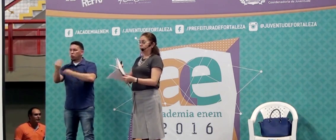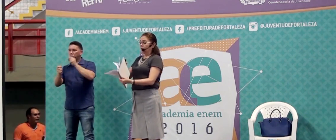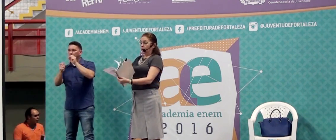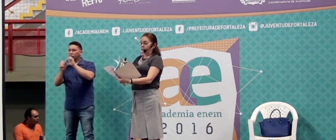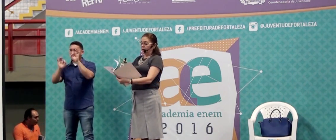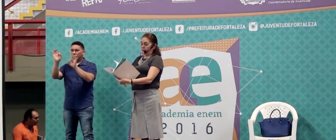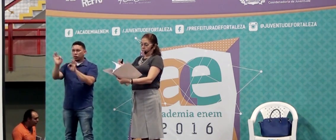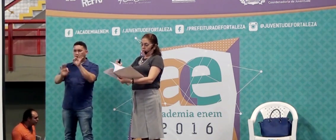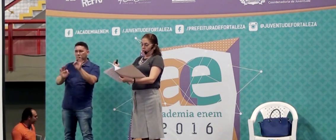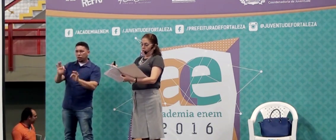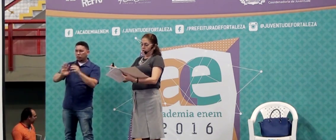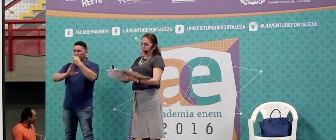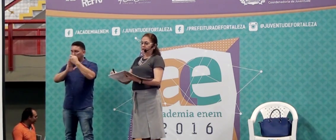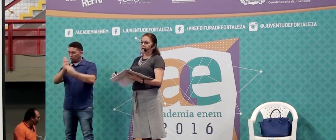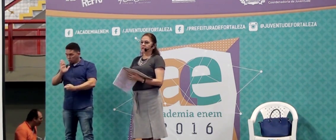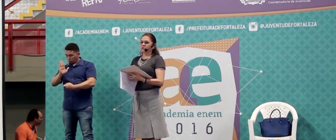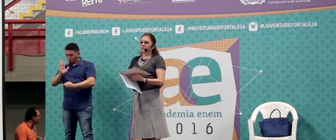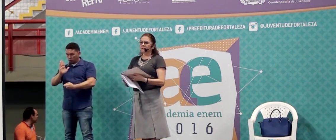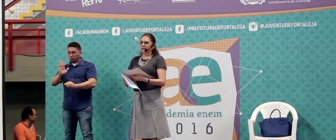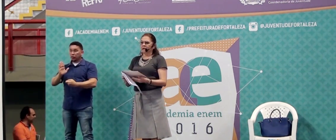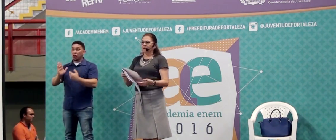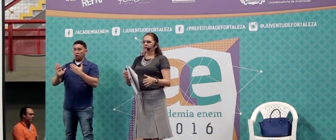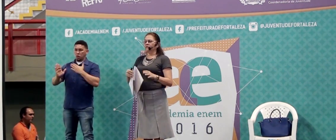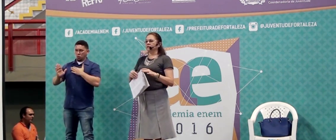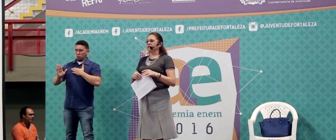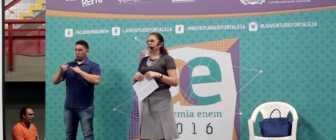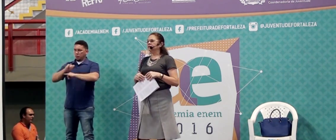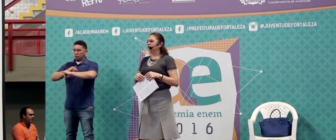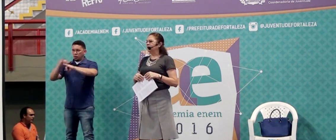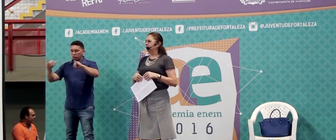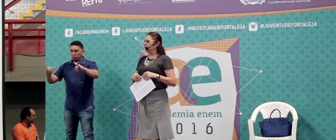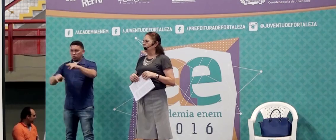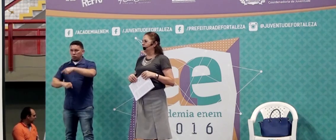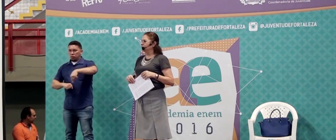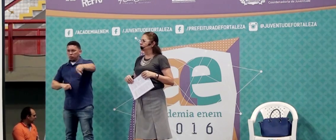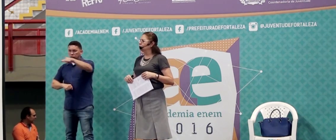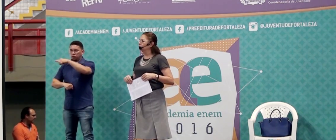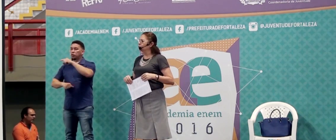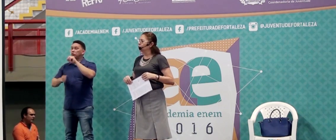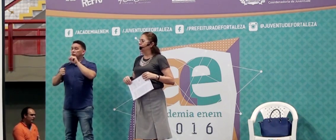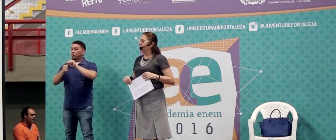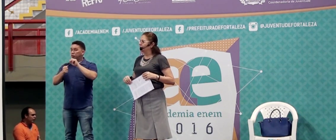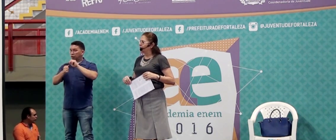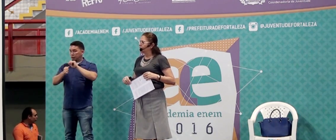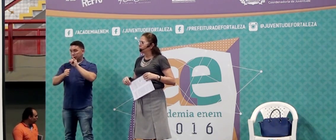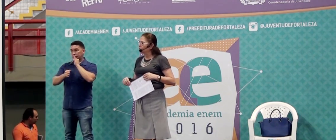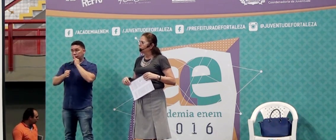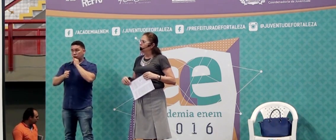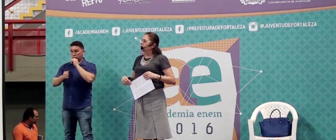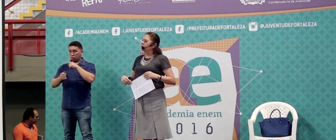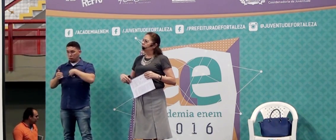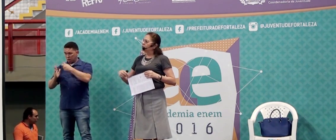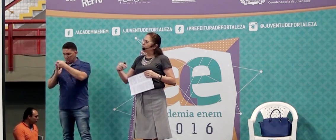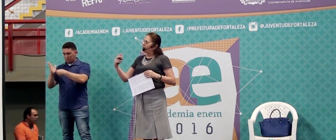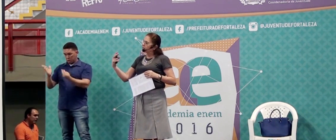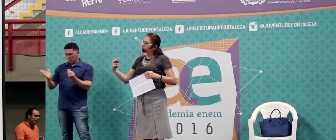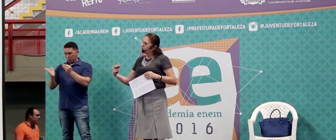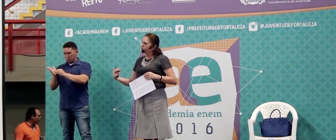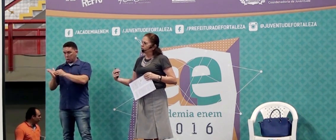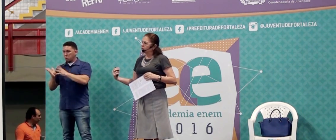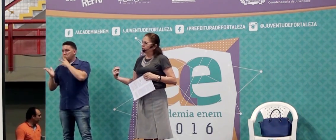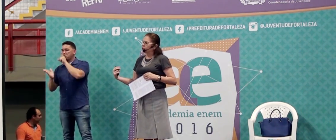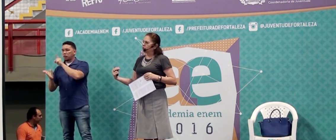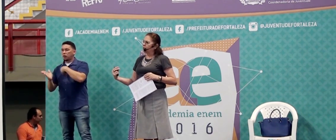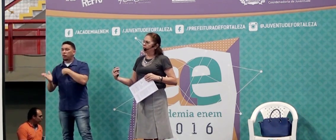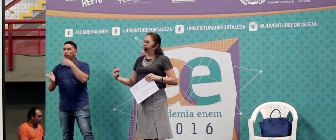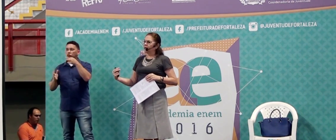proceder. Bem, eu gostaria de dizer que vocês façam o rascunho no caderno e assim